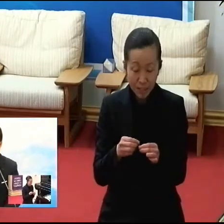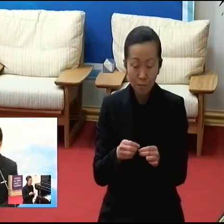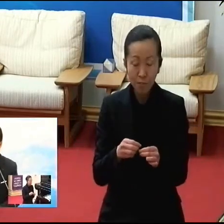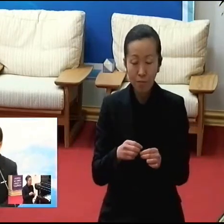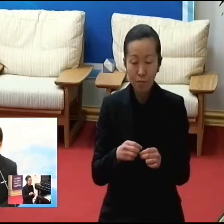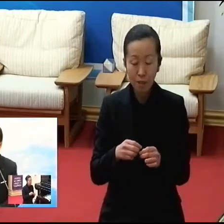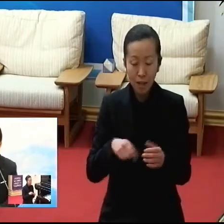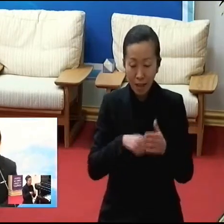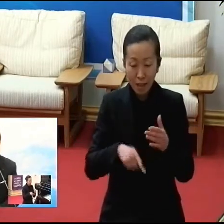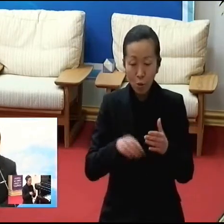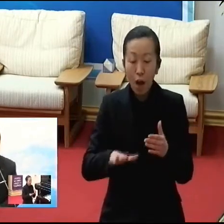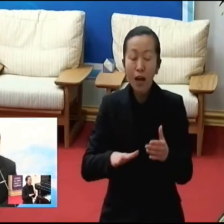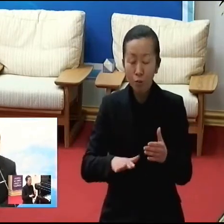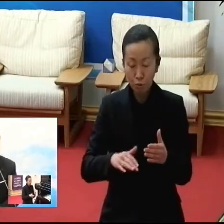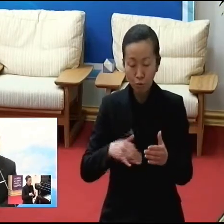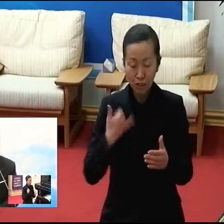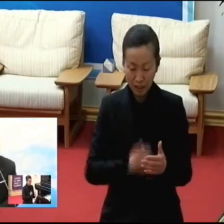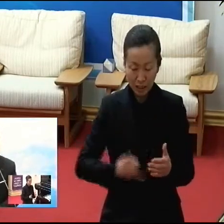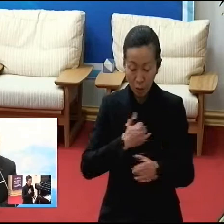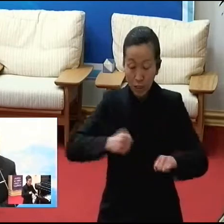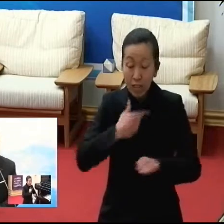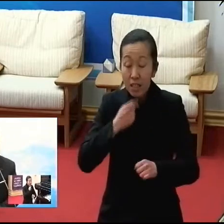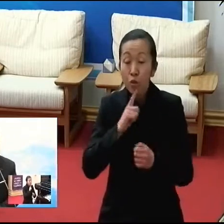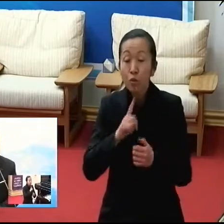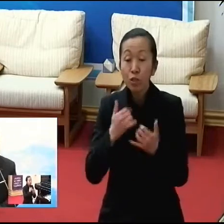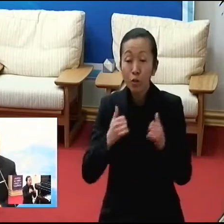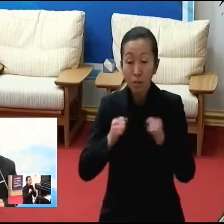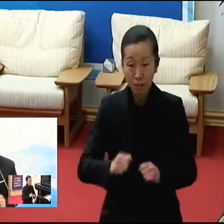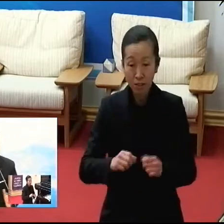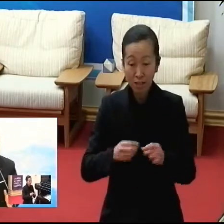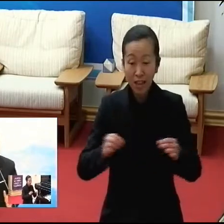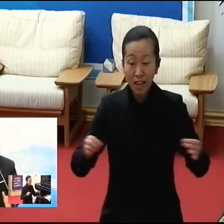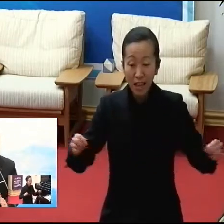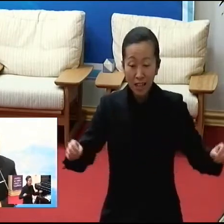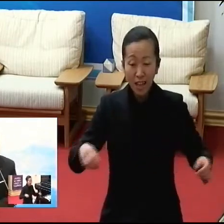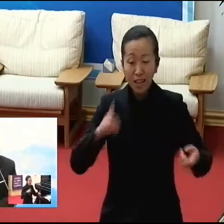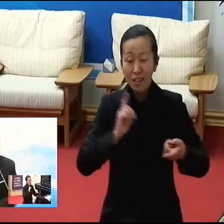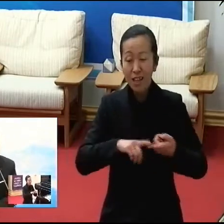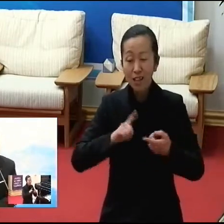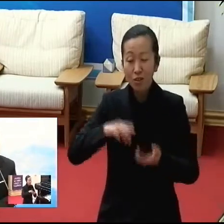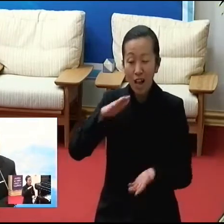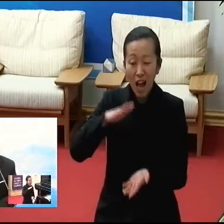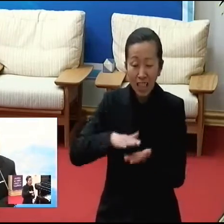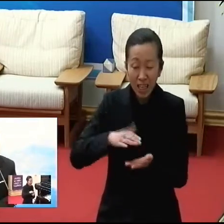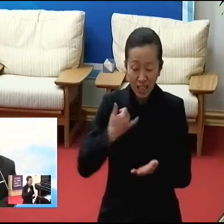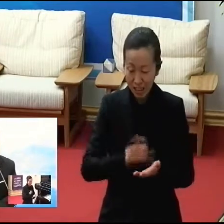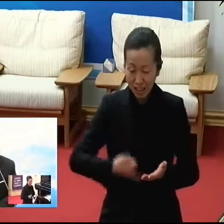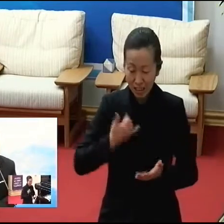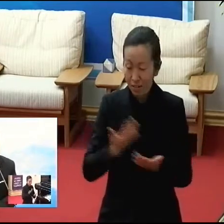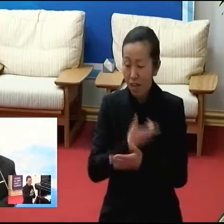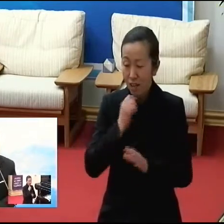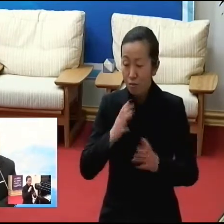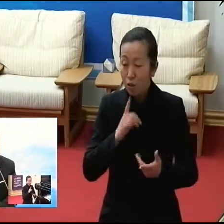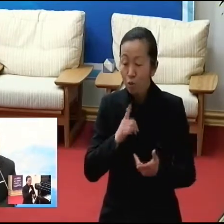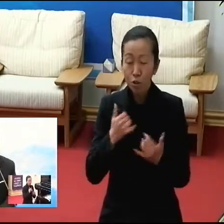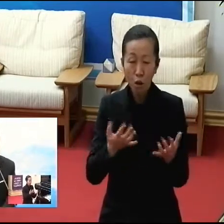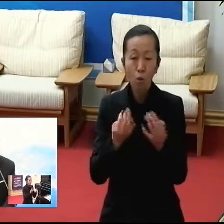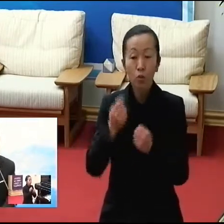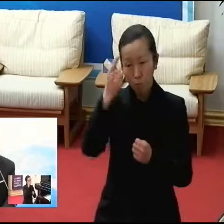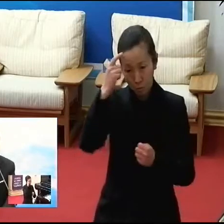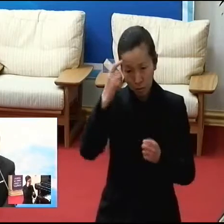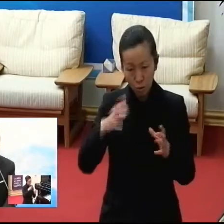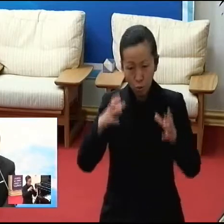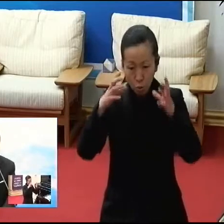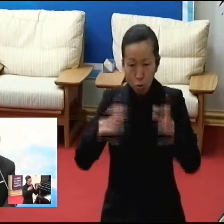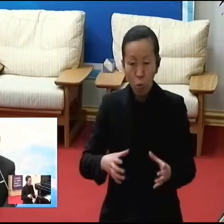する人が多いんです。 예, 진짜 그런 사람이 굵고 짧게 살라 그러는 사람은 40대에 죽은 사람이 많다 그래요. 本当に太